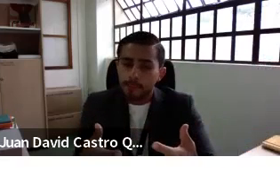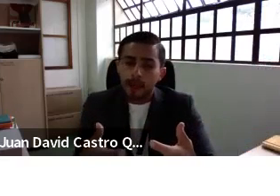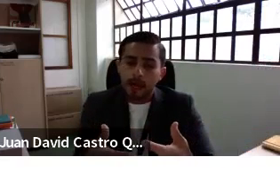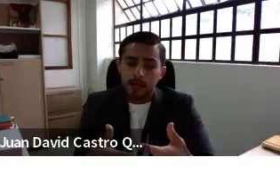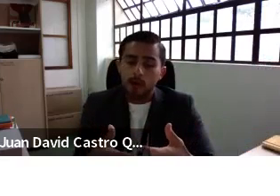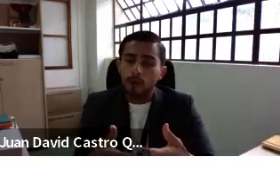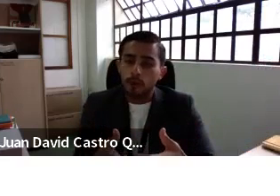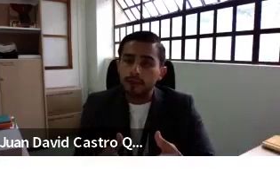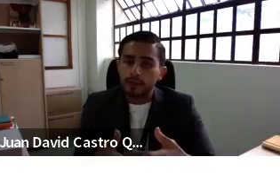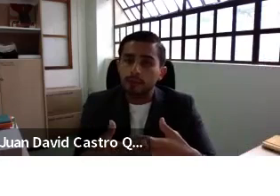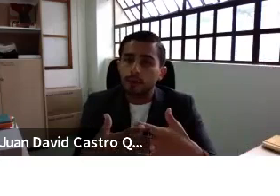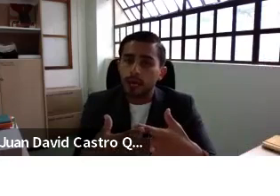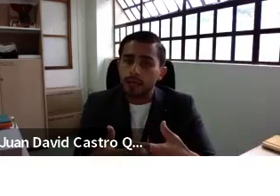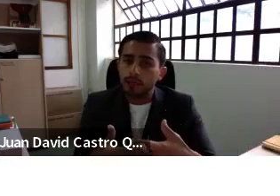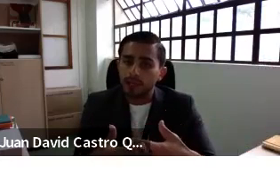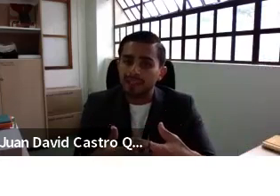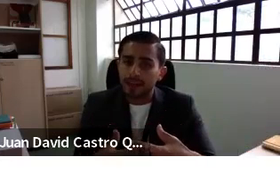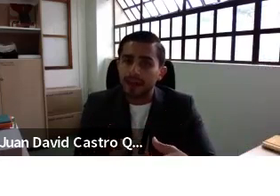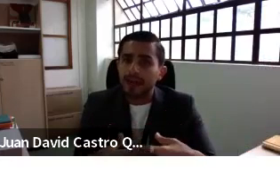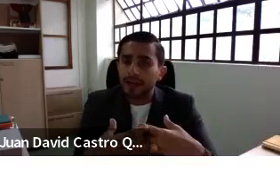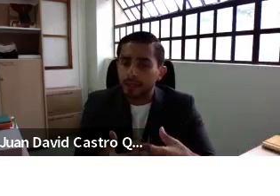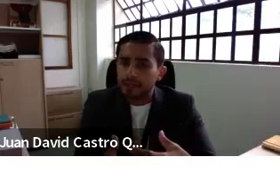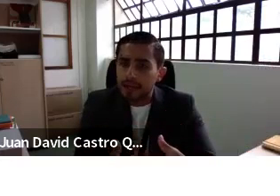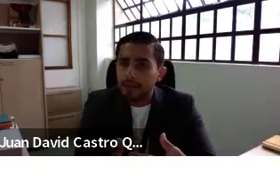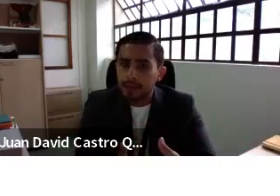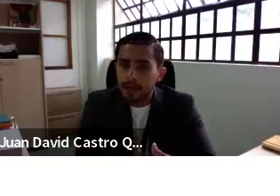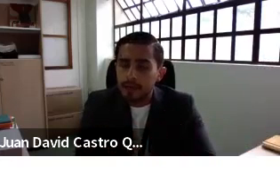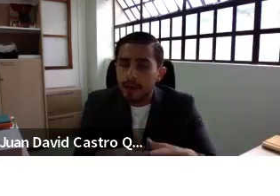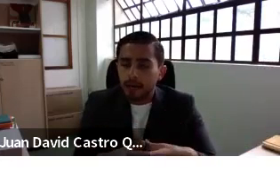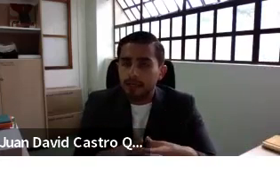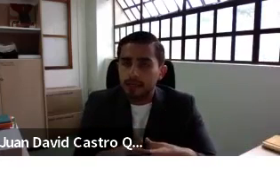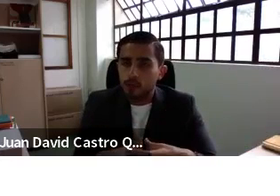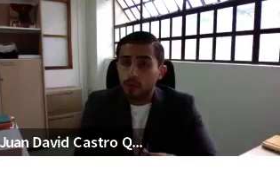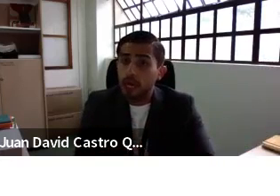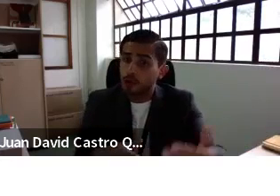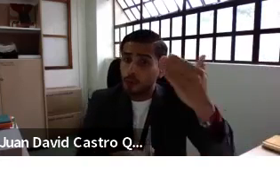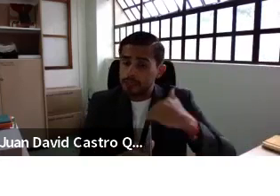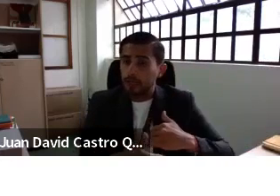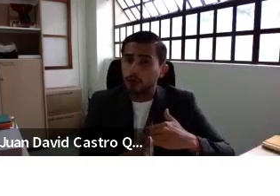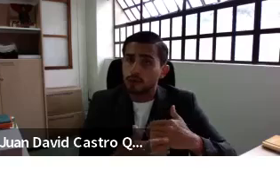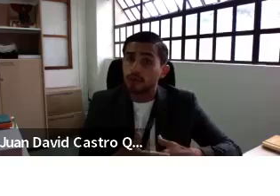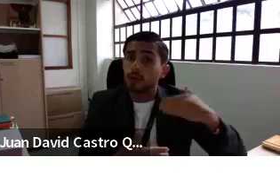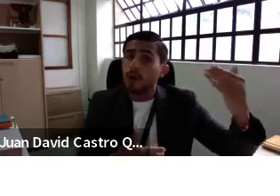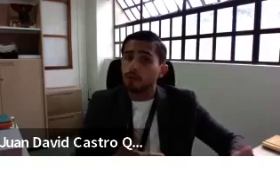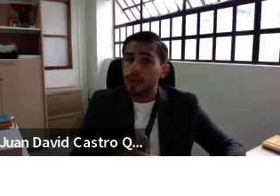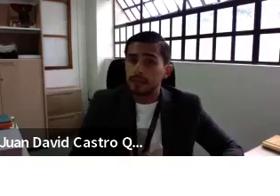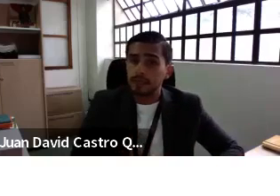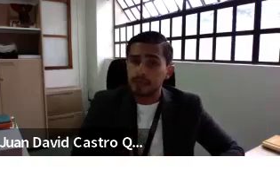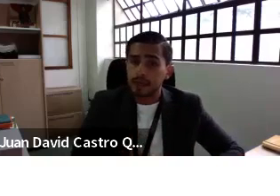hacia un componente de empoderamiento y de entrega de herramientas y capacidades para que esas comunidades con base en el conocimiento puedan seguirse